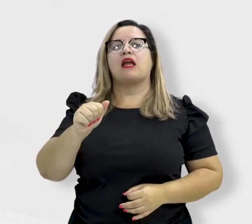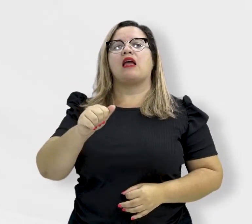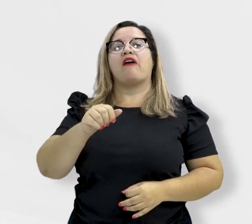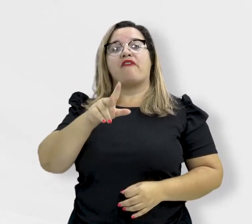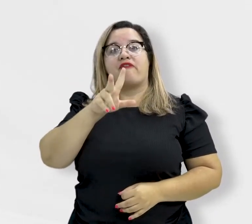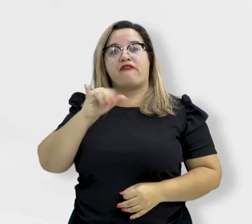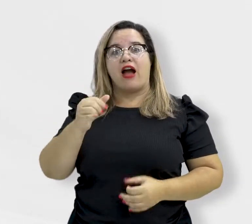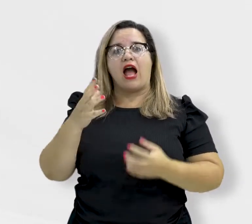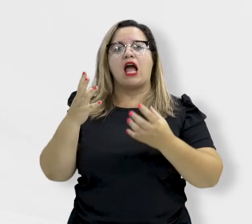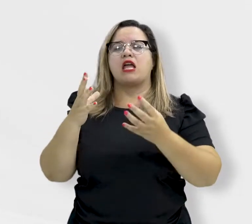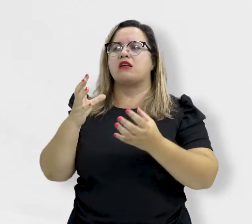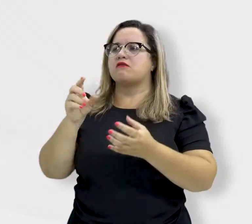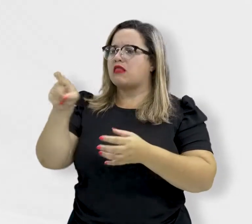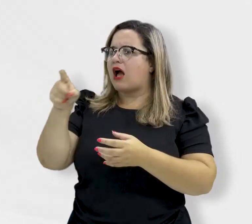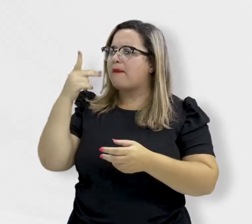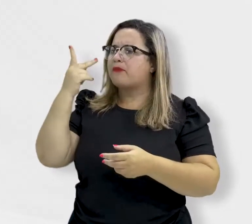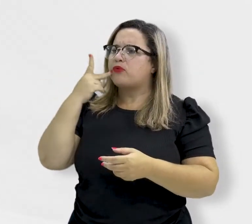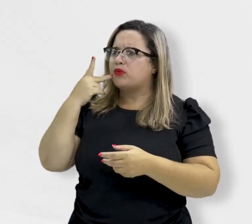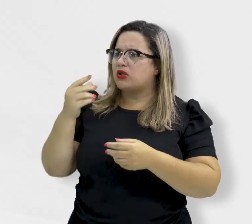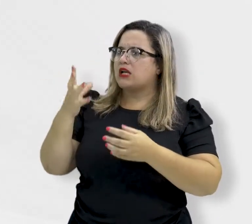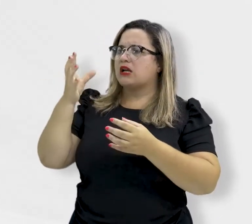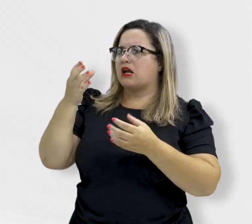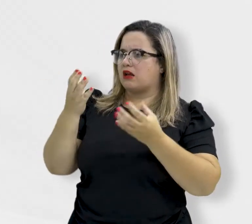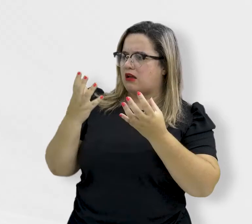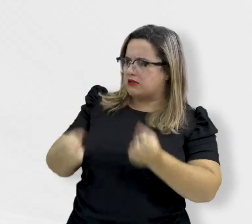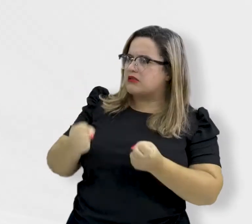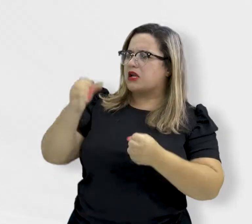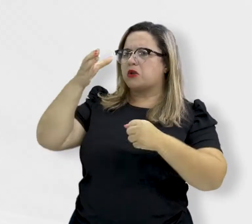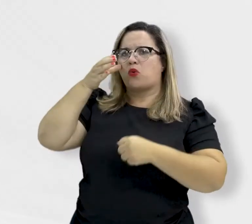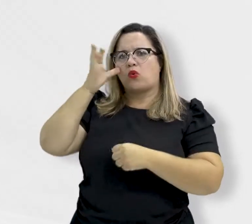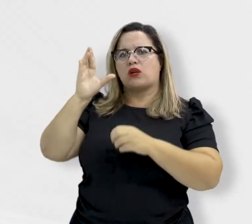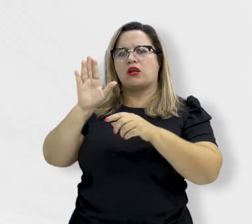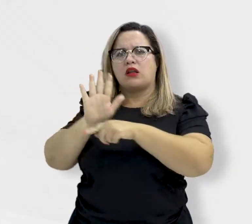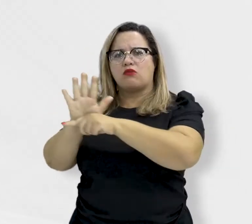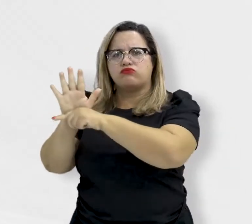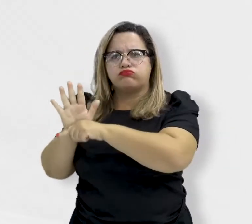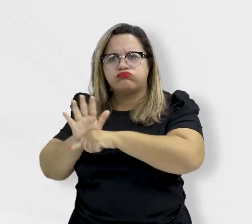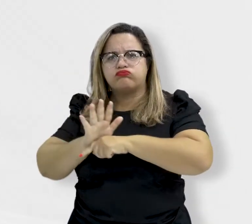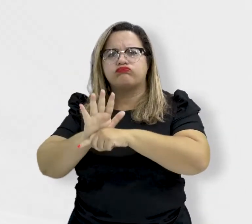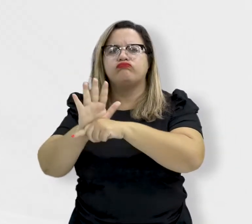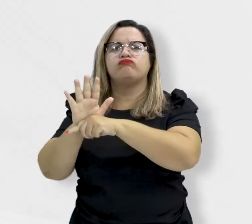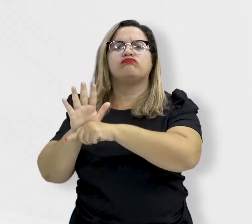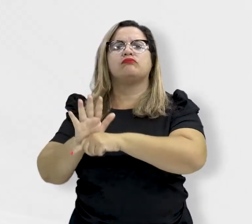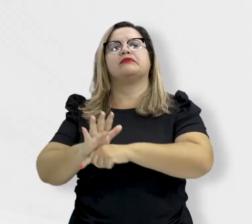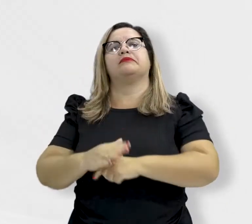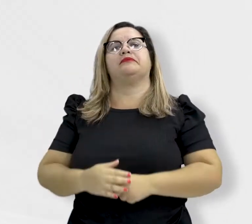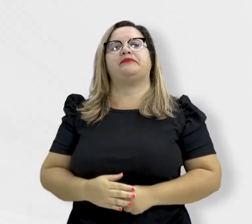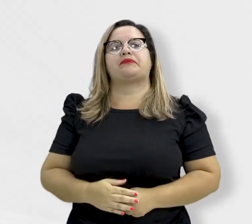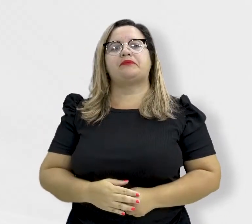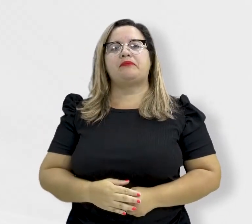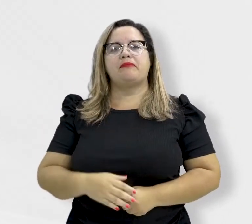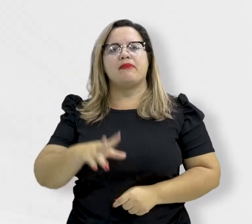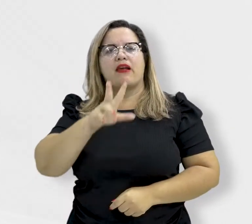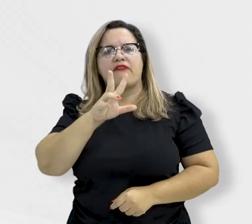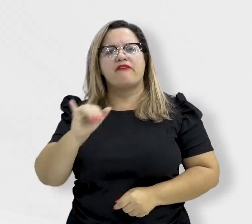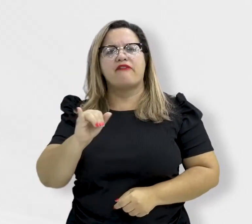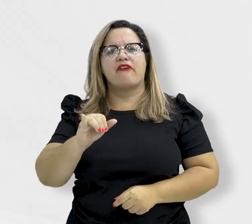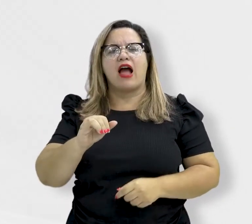coordenação das promotorias, com a unificação com as comarcas de Juscimeira e Dom Aquino, faltam espaços adequados para a atuação